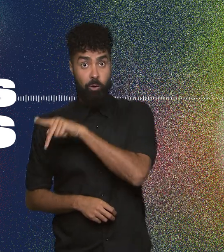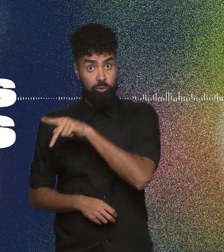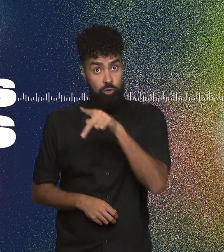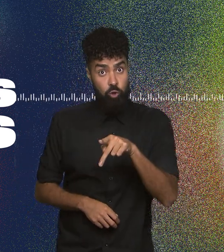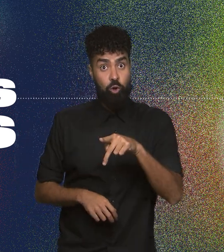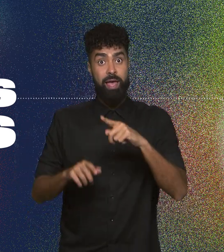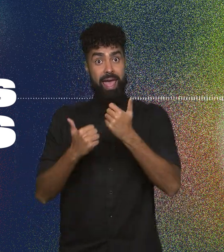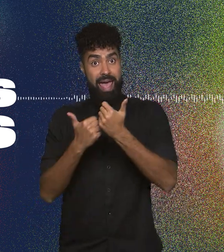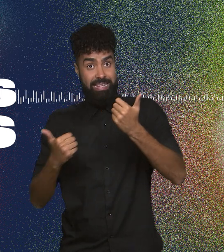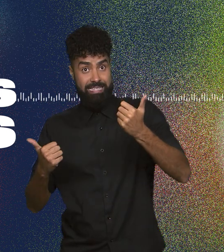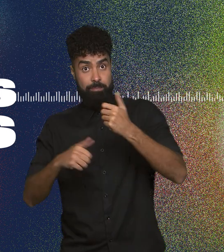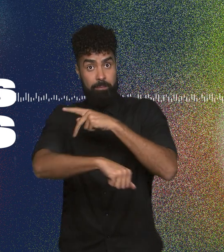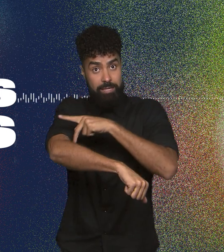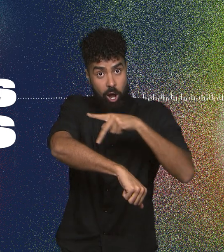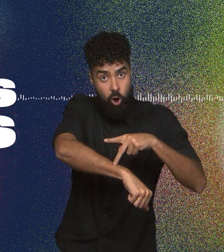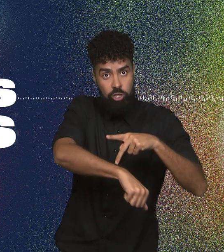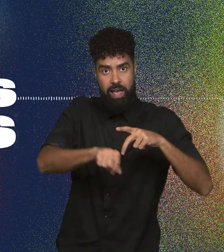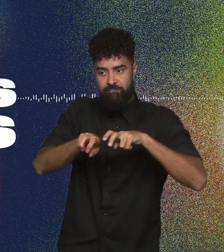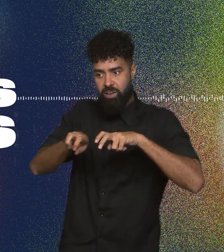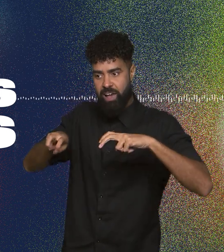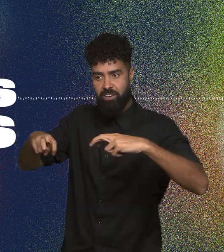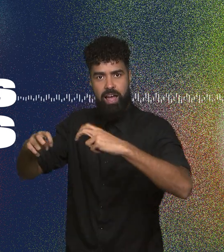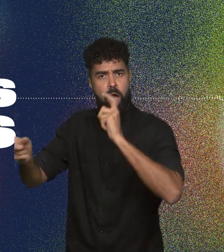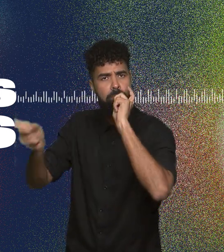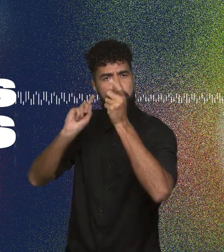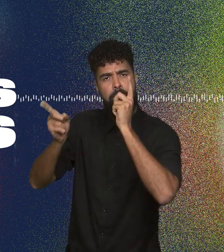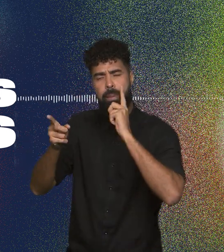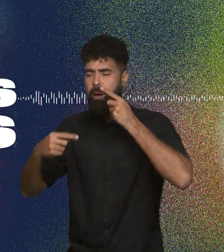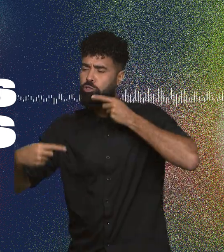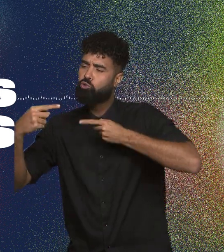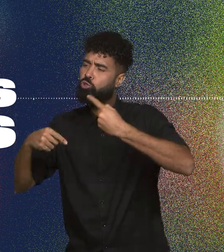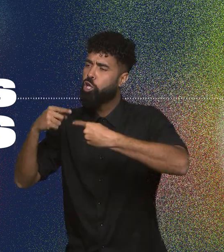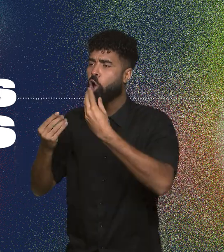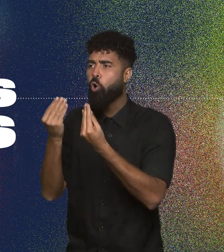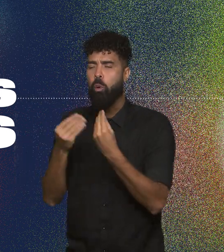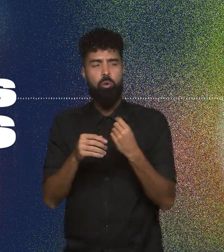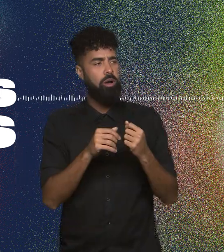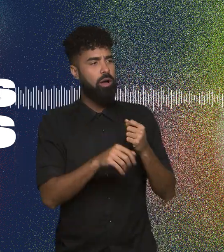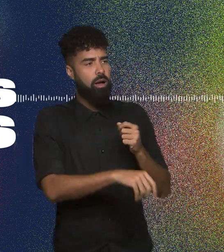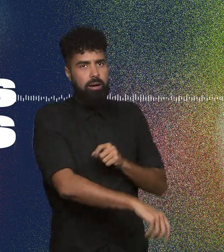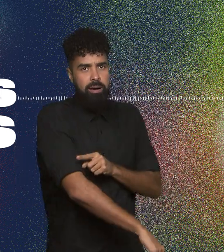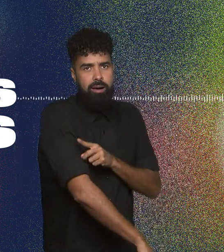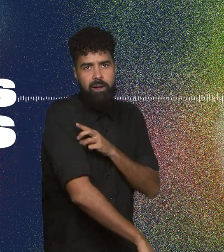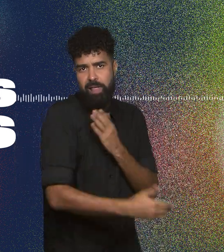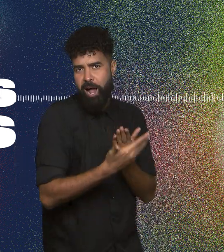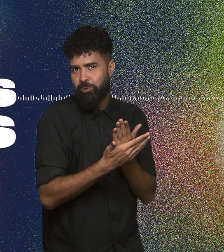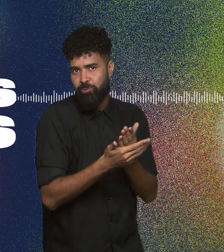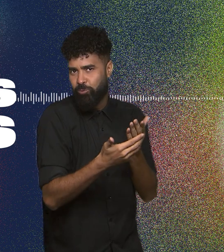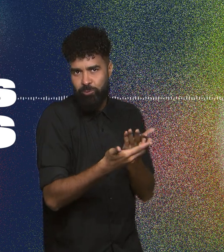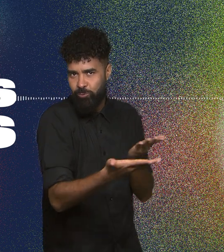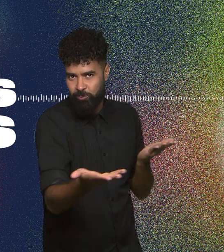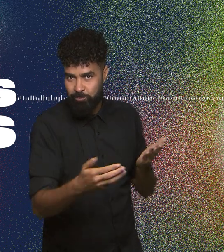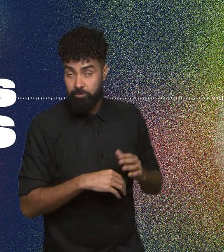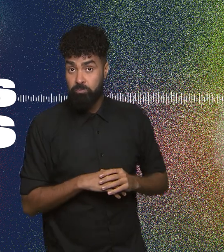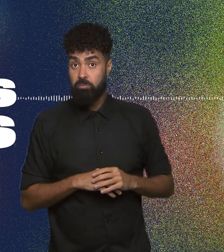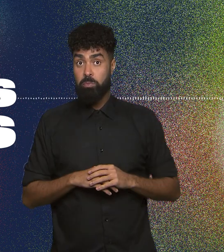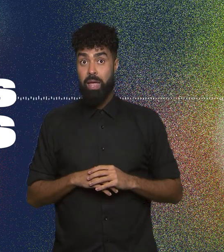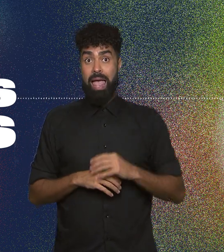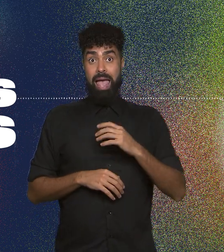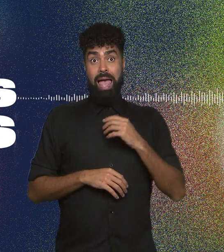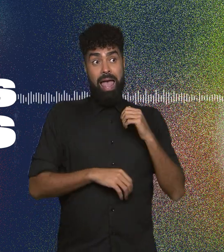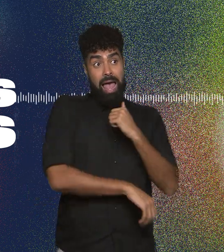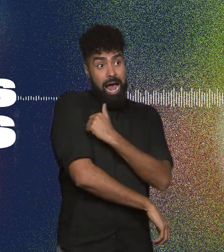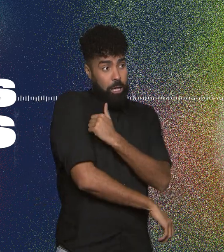pedagógica da escola se reúnem para discutir o desempenho dos estudantes. os alunos vão dando uma ideia para o